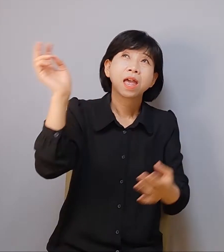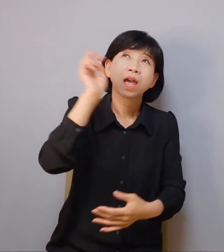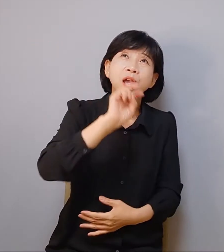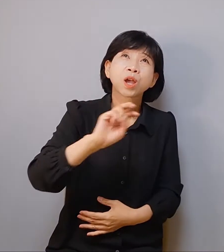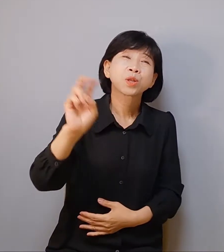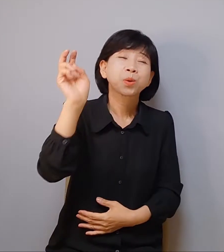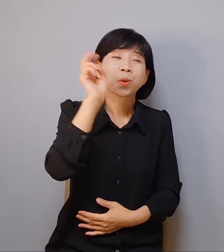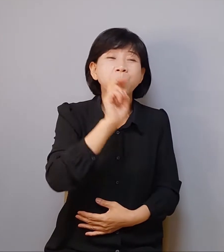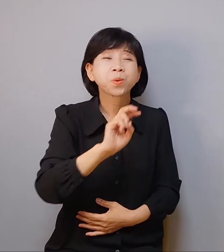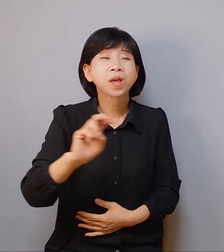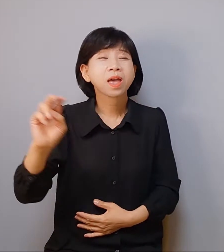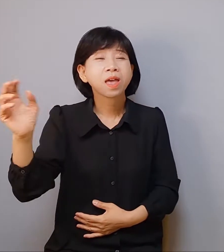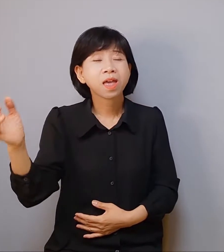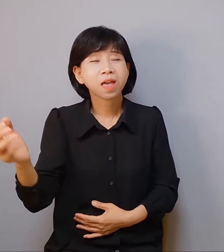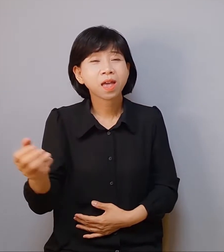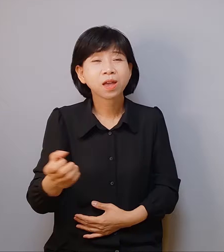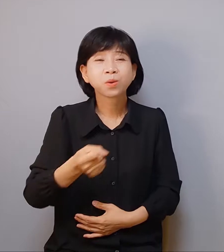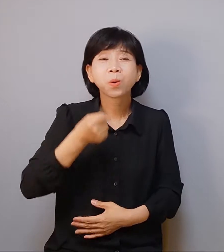새